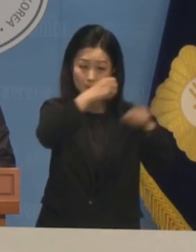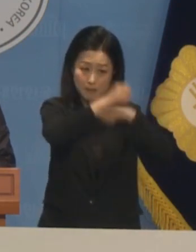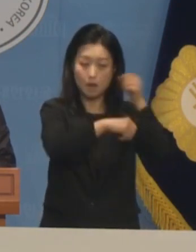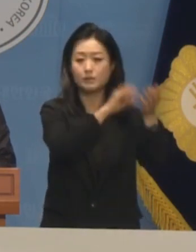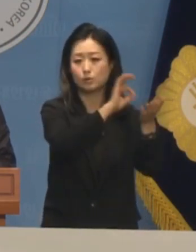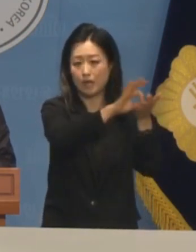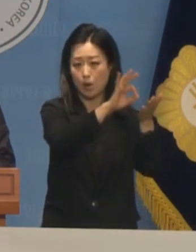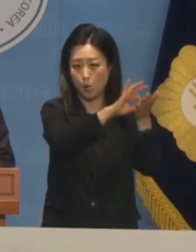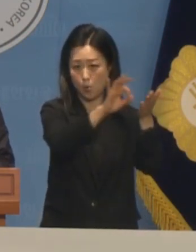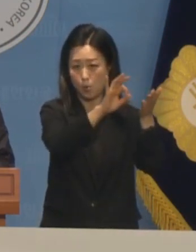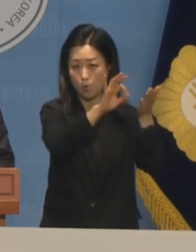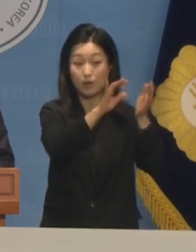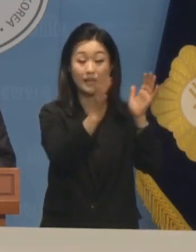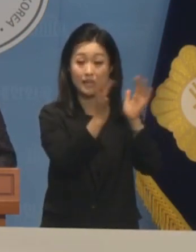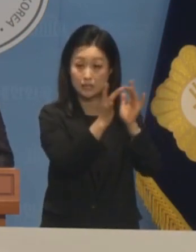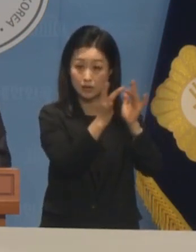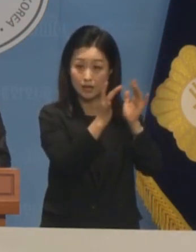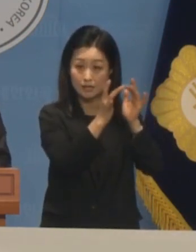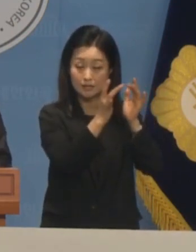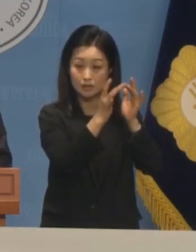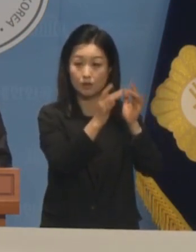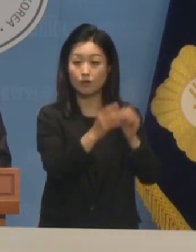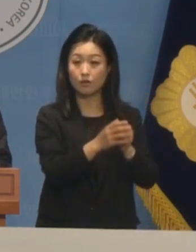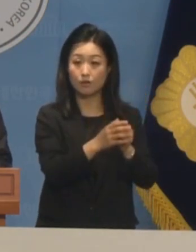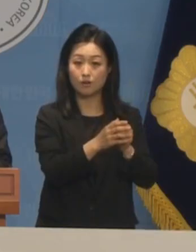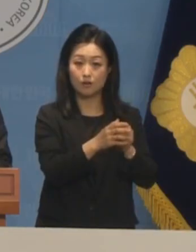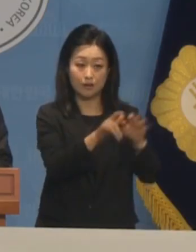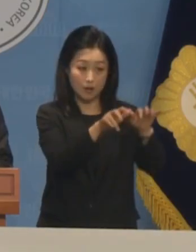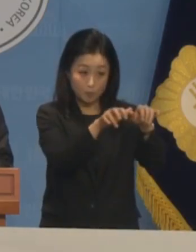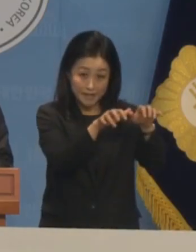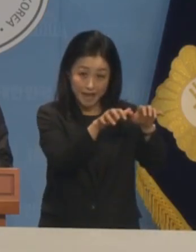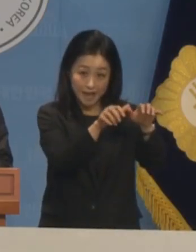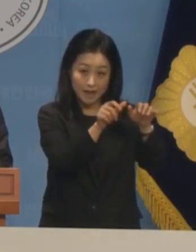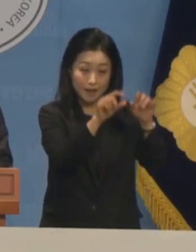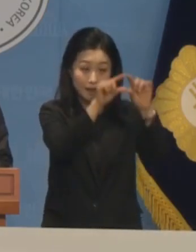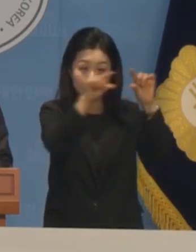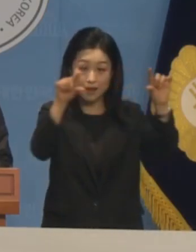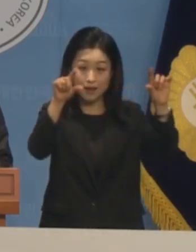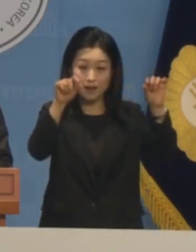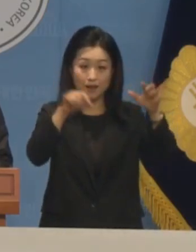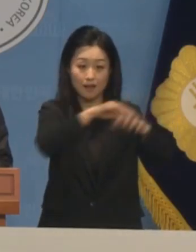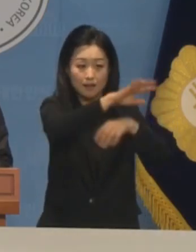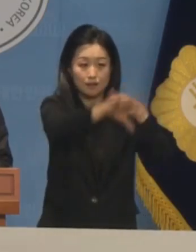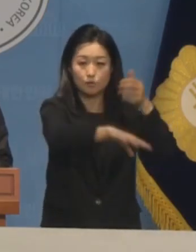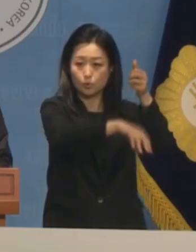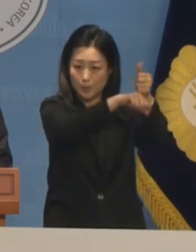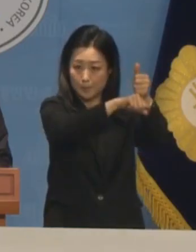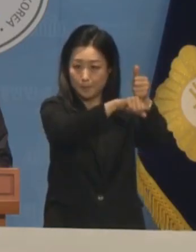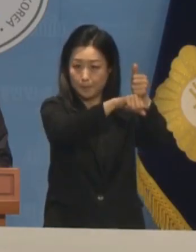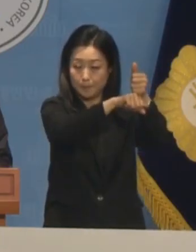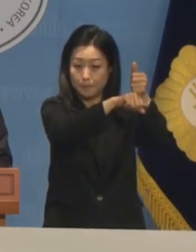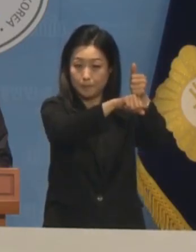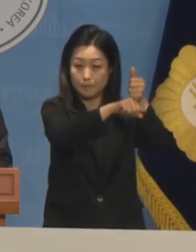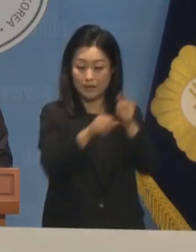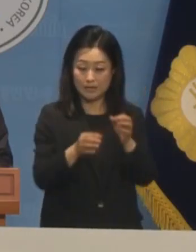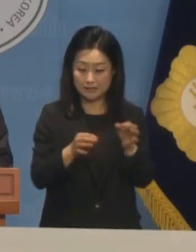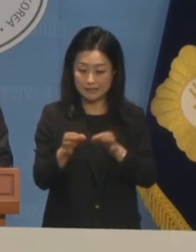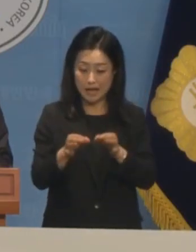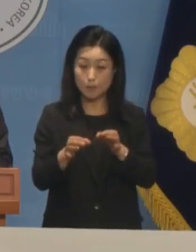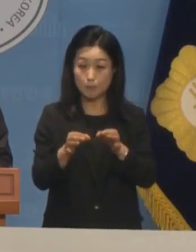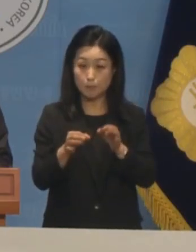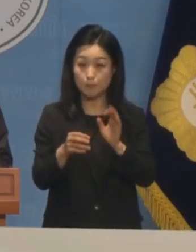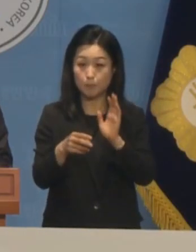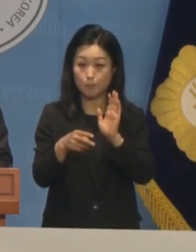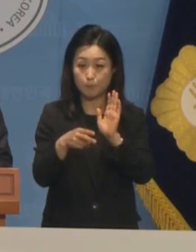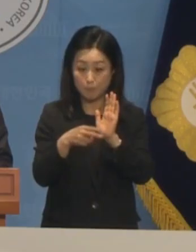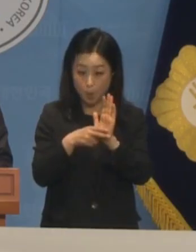후 온라인에서 상품 키워드 검색어죠. 이것을 독점해서 사실상 상표권을 가로채는